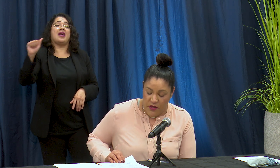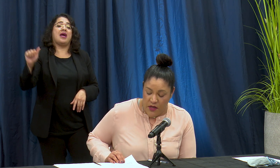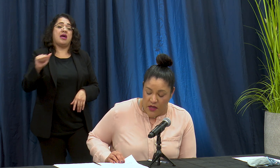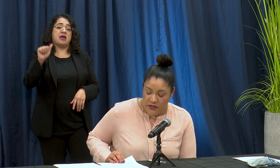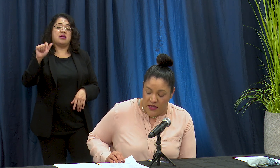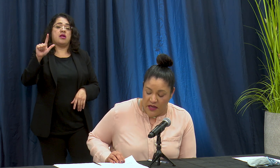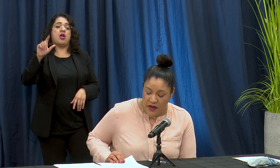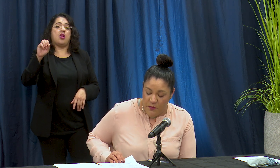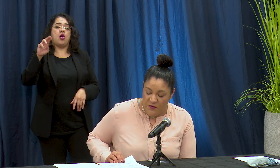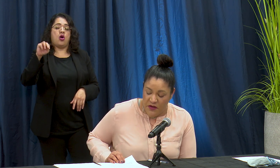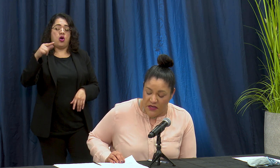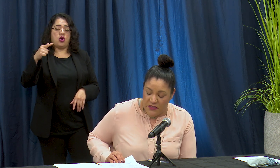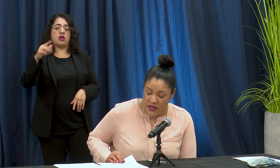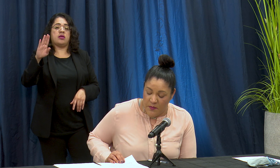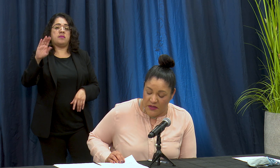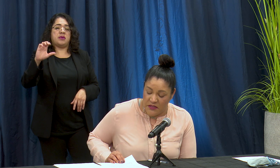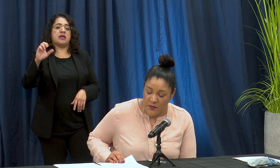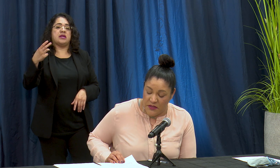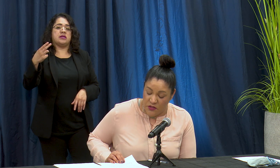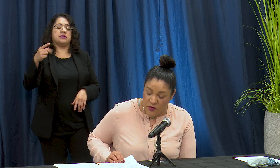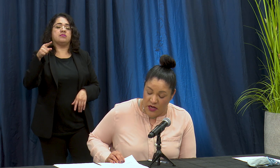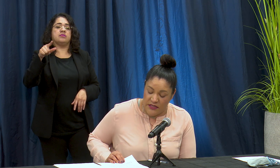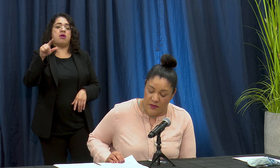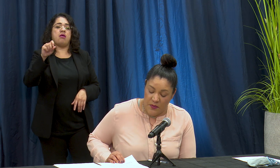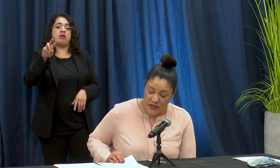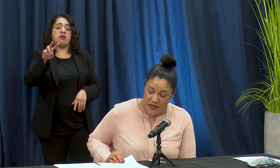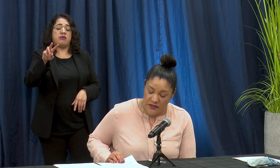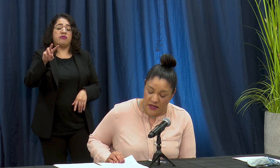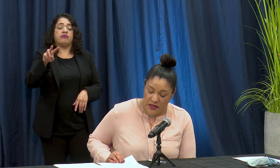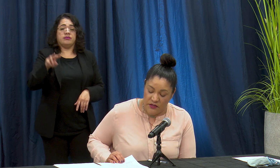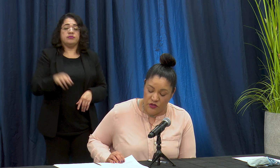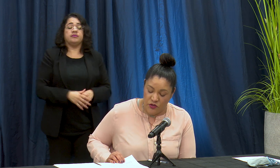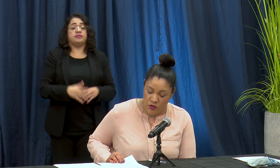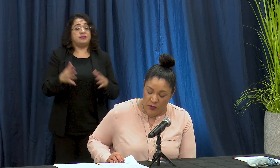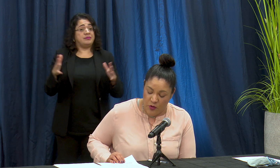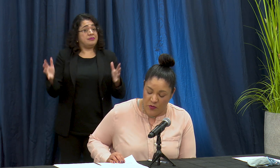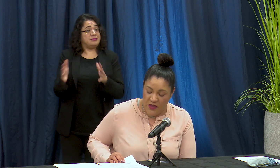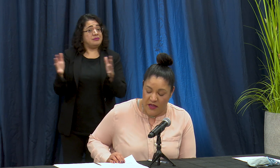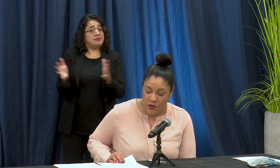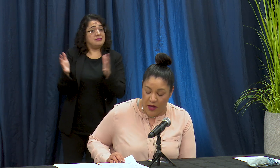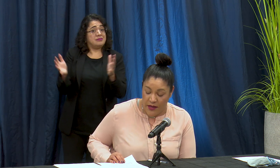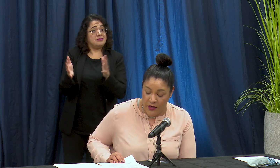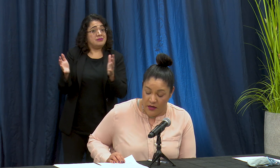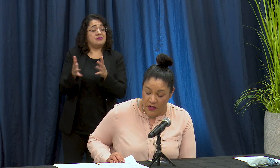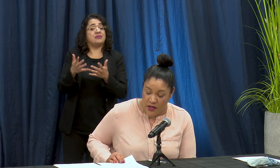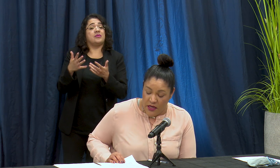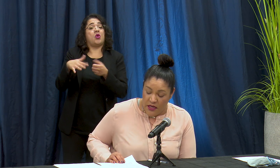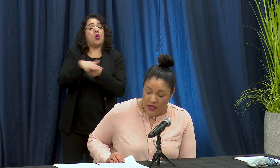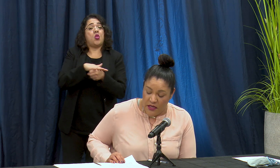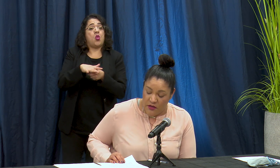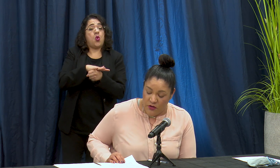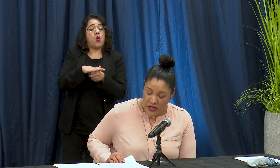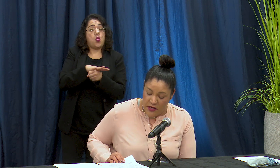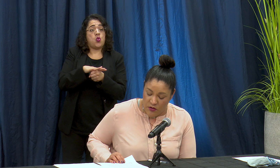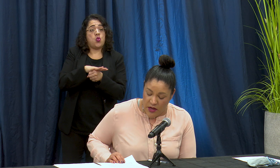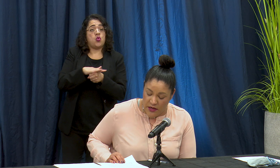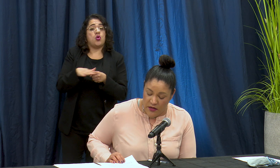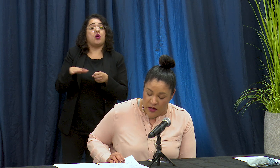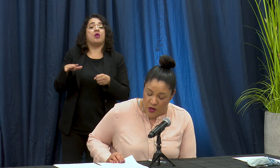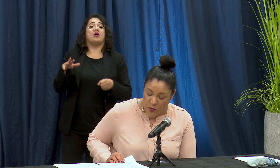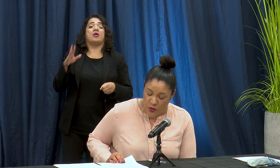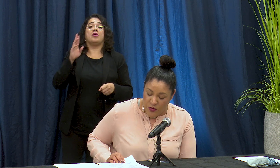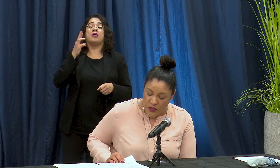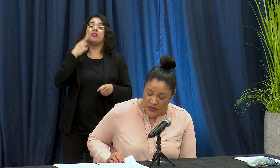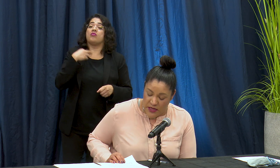greatplateslb@longbeach.gov. Se dará preferencia de participación a las empresas que son de propiedad local y de origen